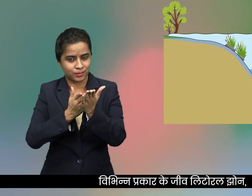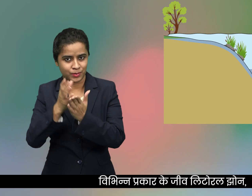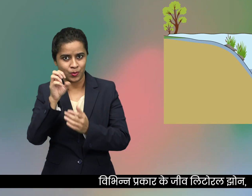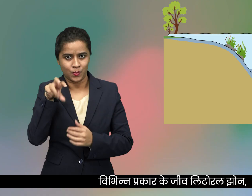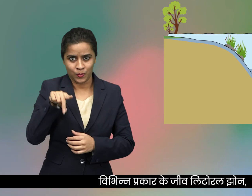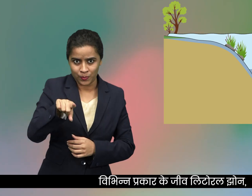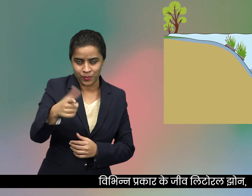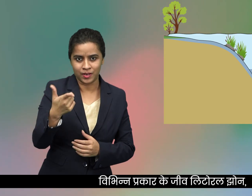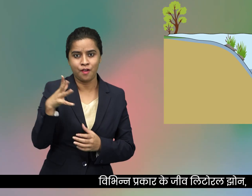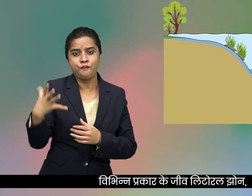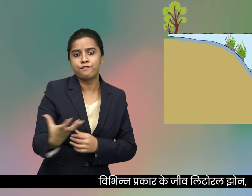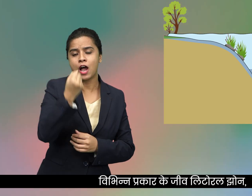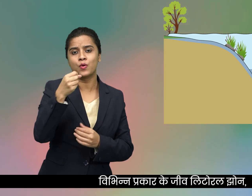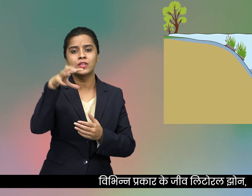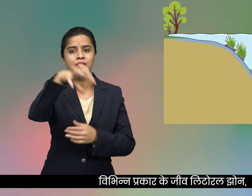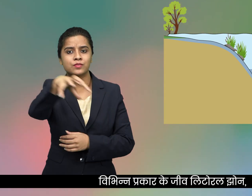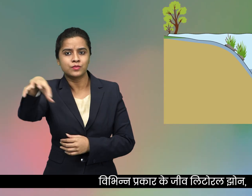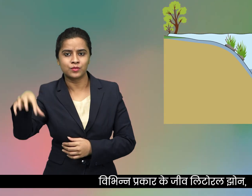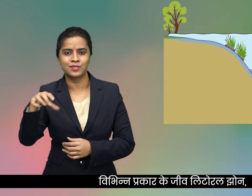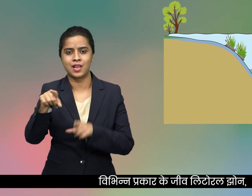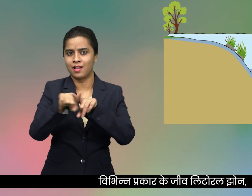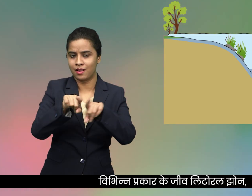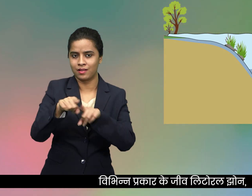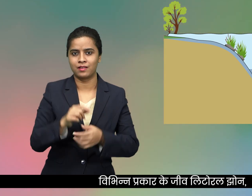के जीव लिटोरल जोन,